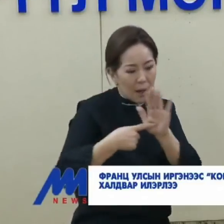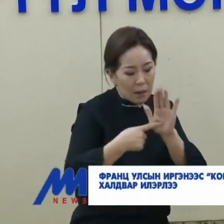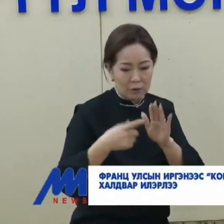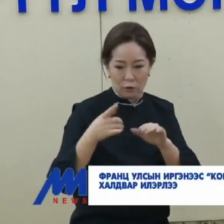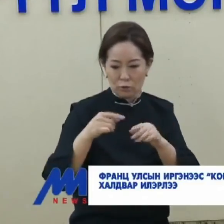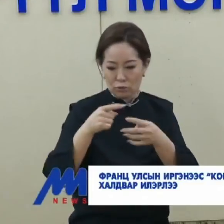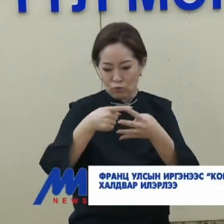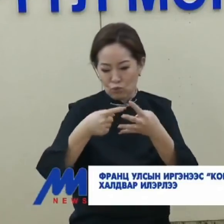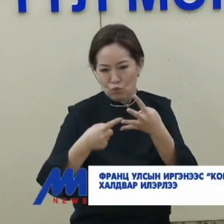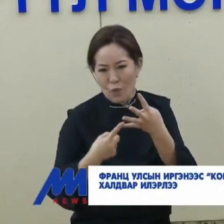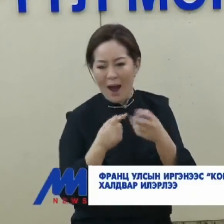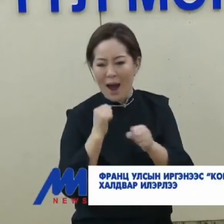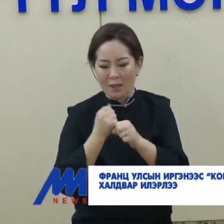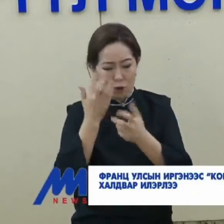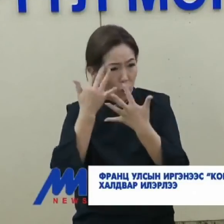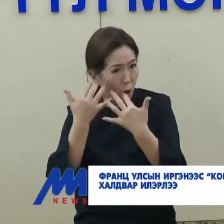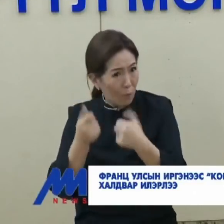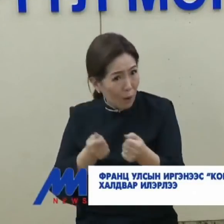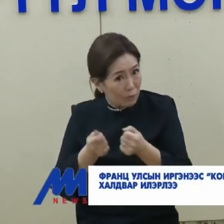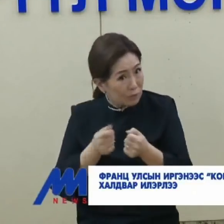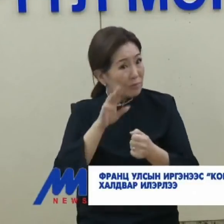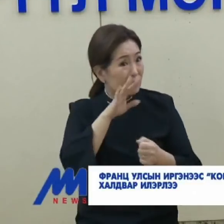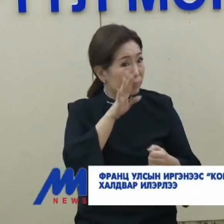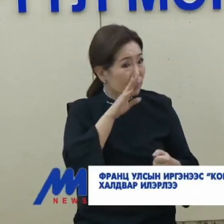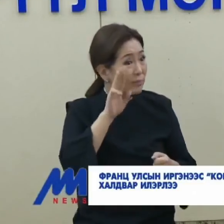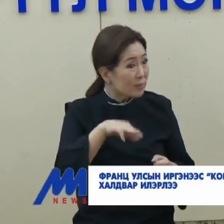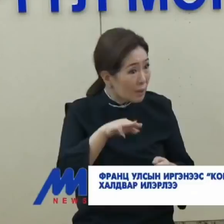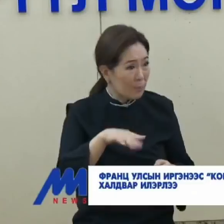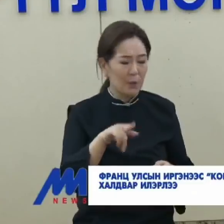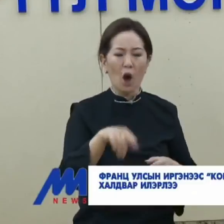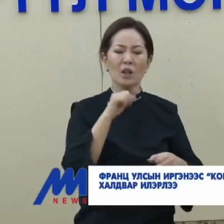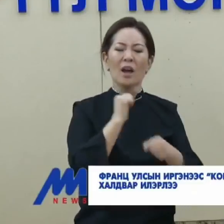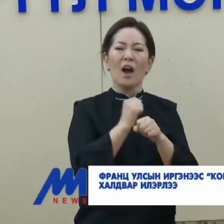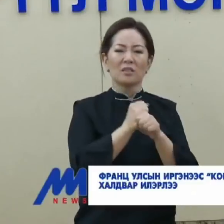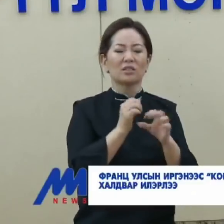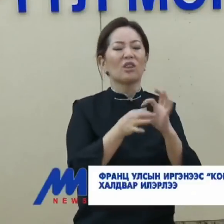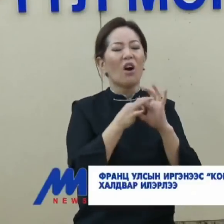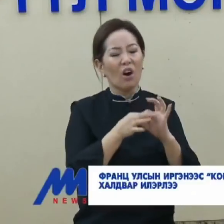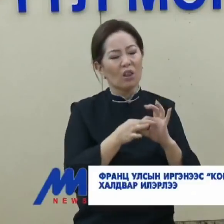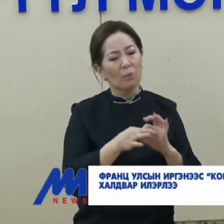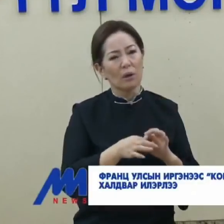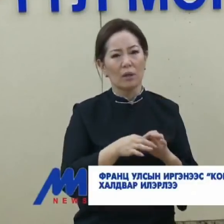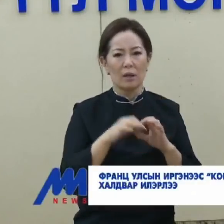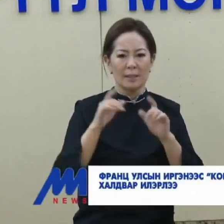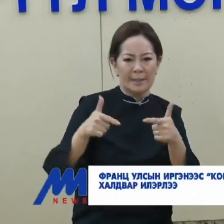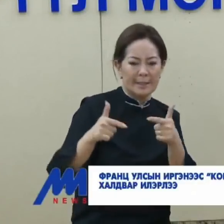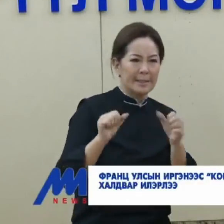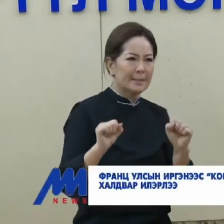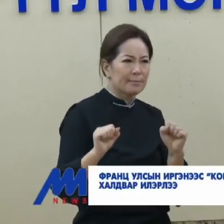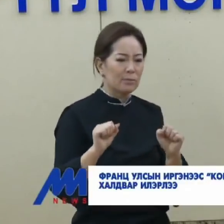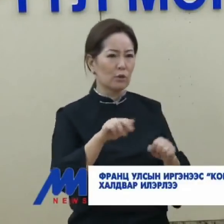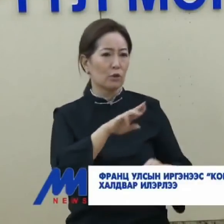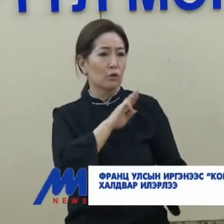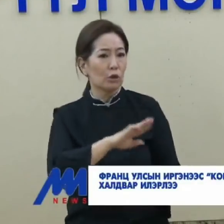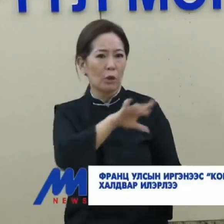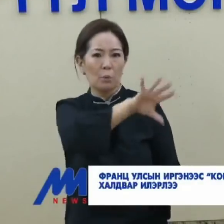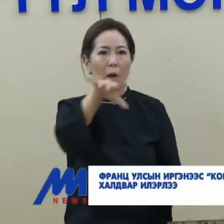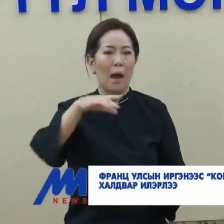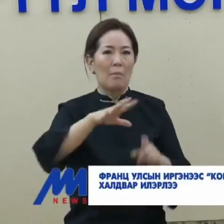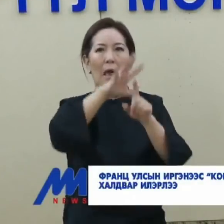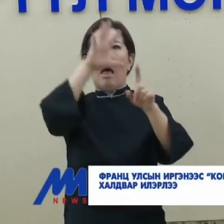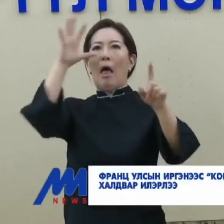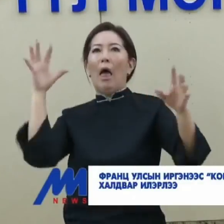дараагийн ажлаадаа зохион байгуулах учраас энэ одоо ажилтай тэмцэх ажилд бол хүмүүс яаран